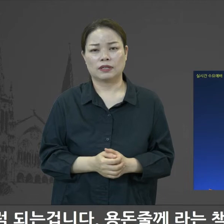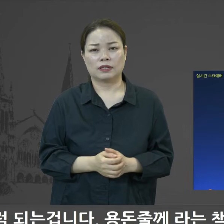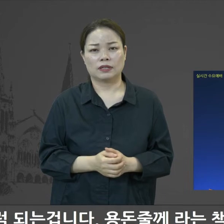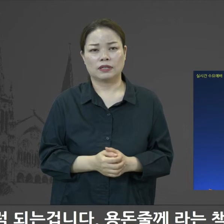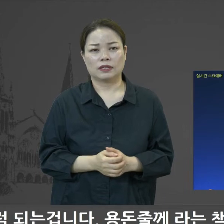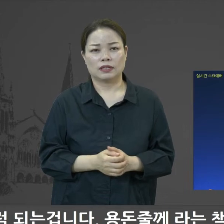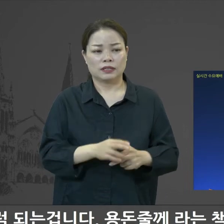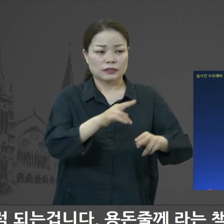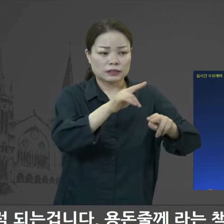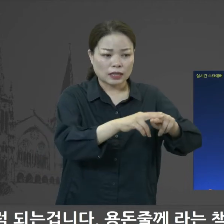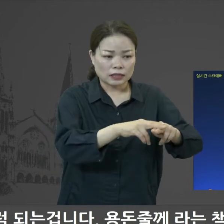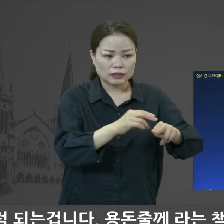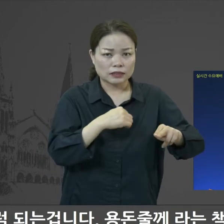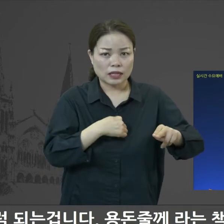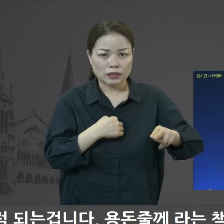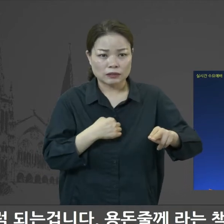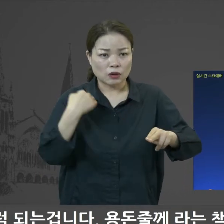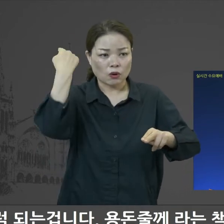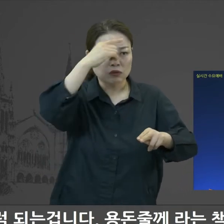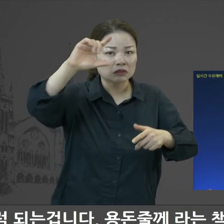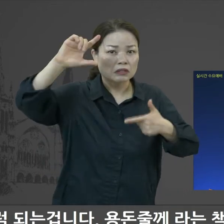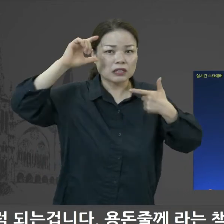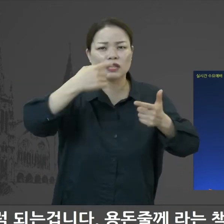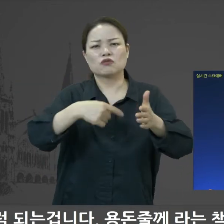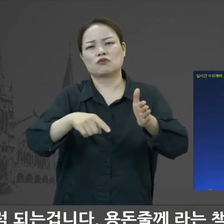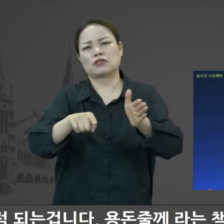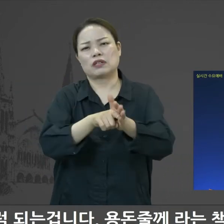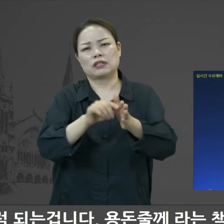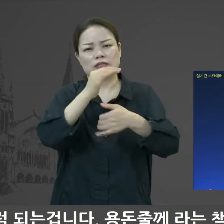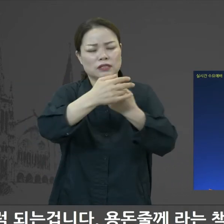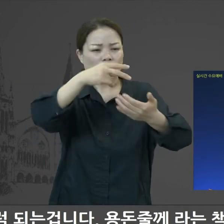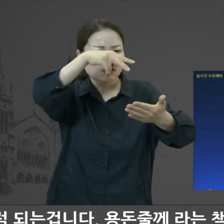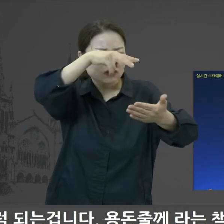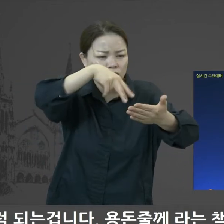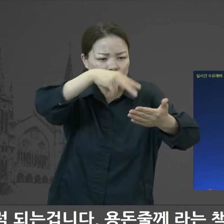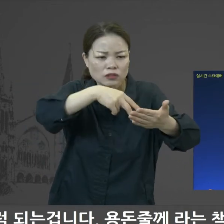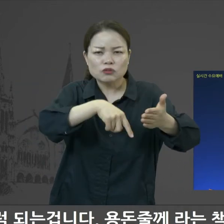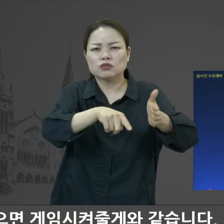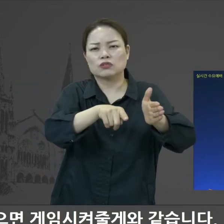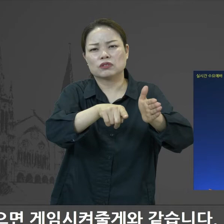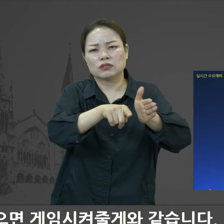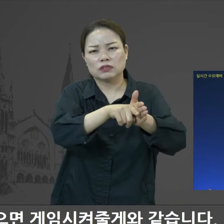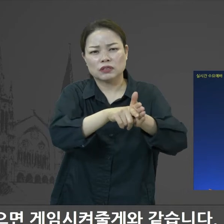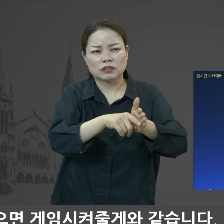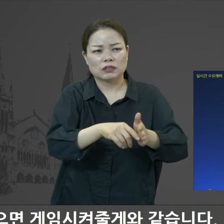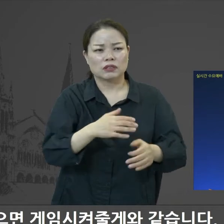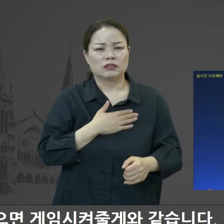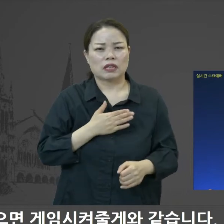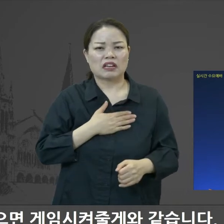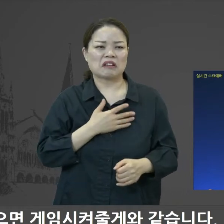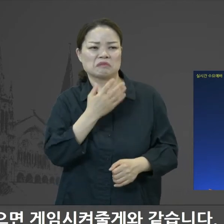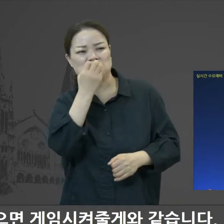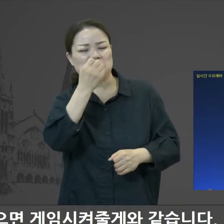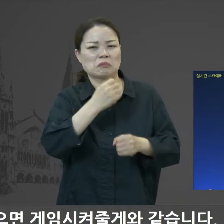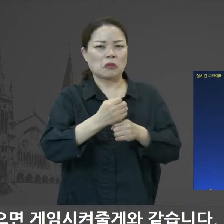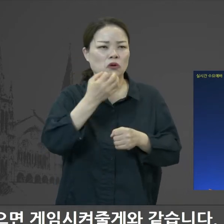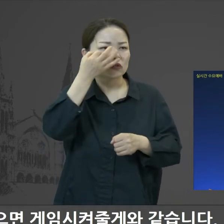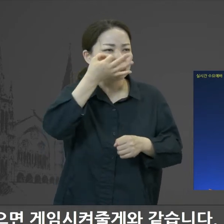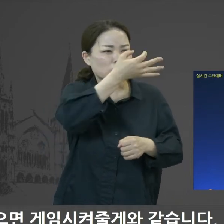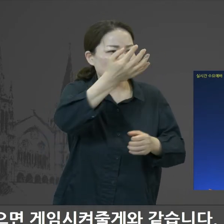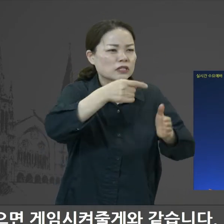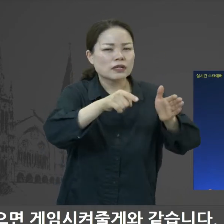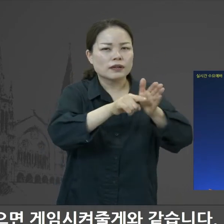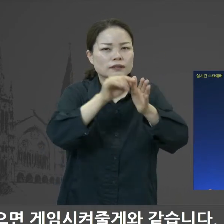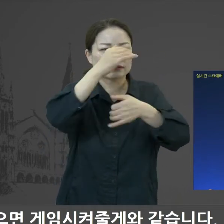자리 때문에 체면 읽기 성경 읽으신다면, 교양 있는 그리스도인이 되기 위해서 성경 읽으신다면 그런 성경 읽기밖에